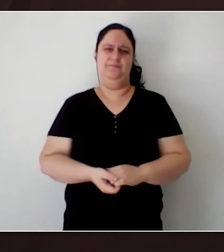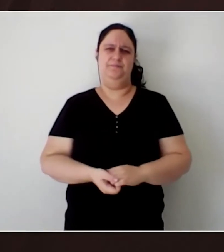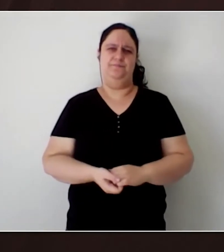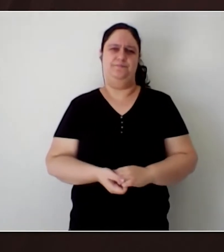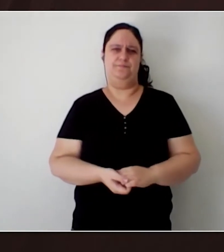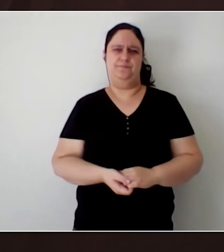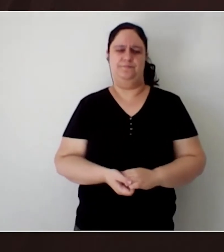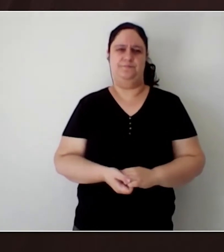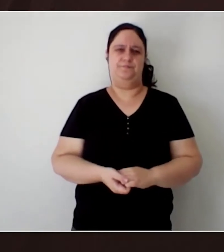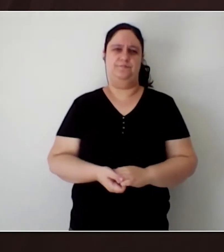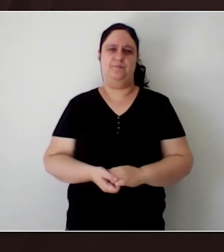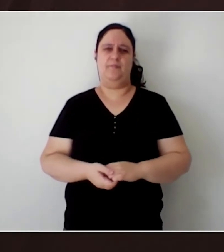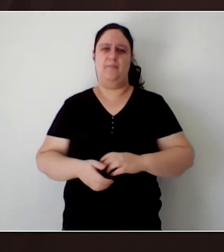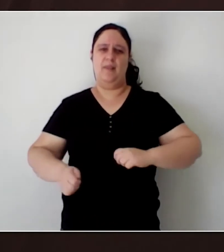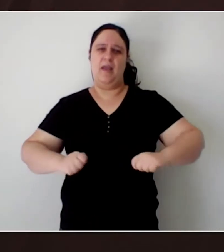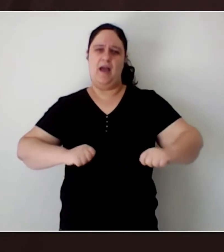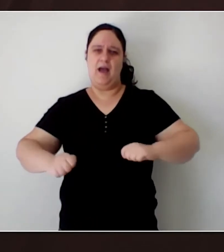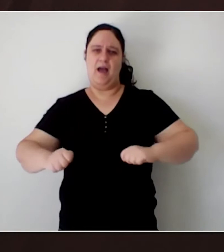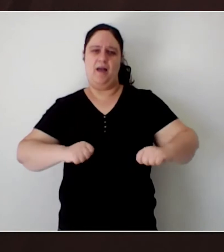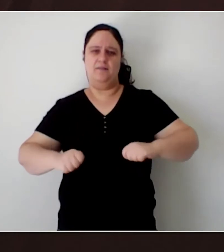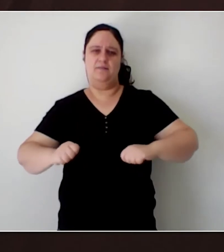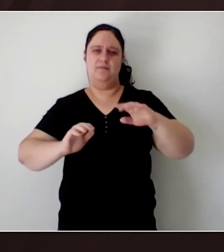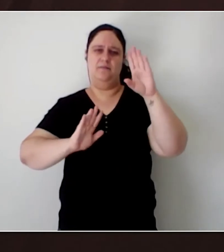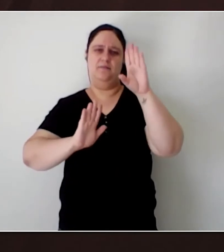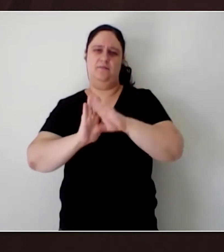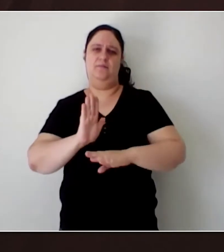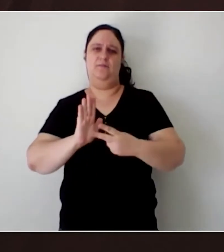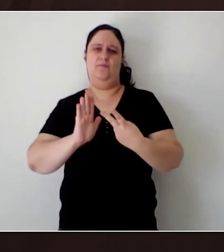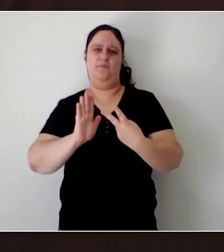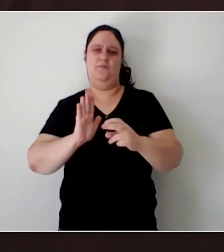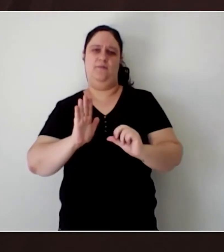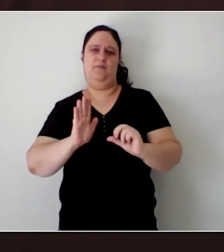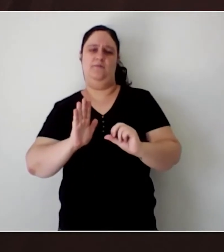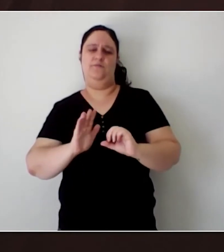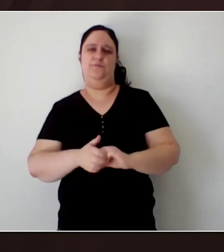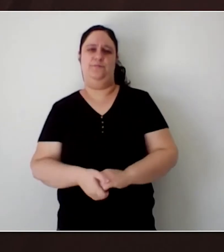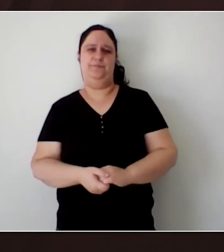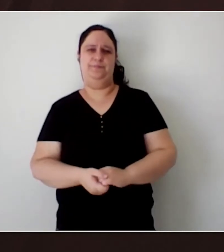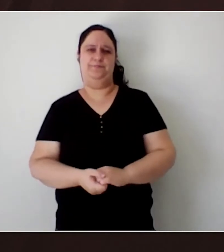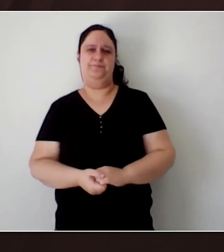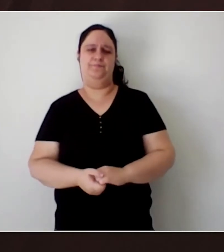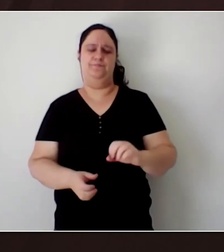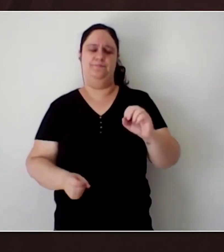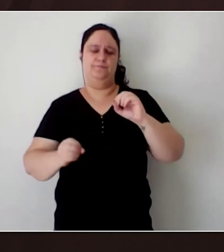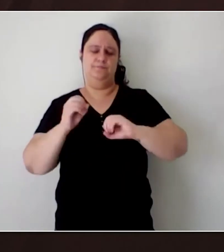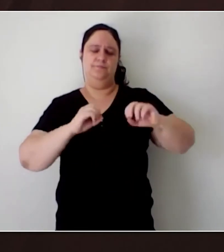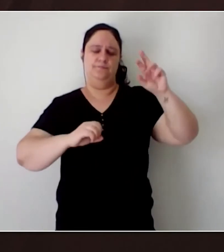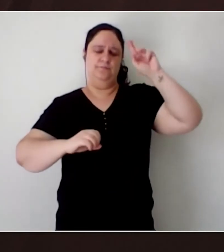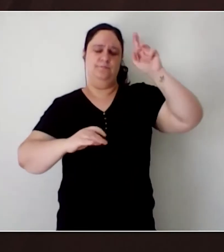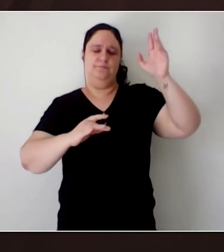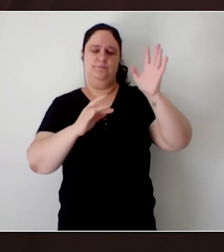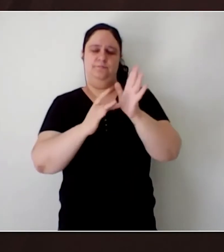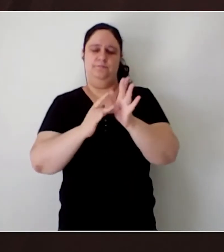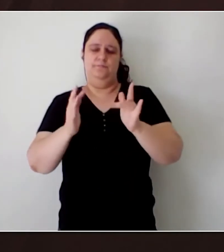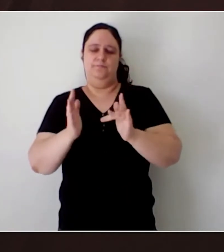Em Atos 20, dá uma olhada em Atos 20. Ó Senhor Jesus. Em Atos